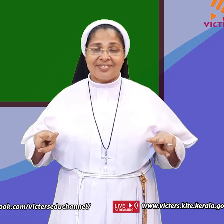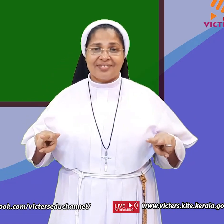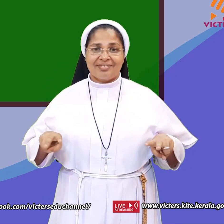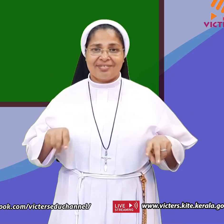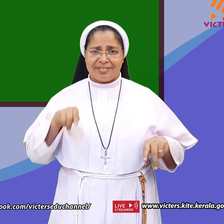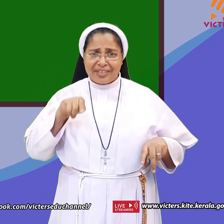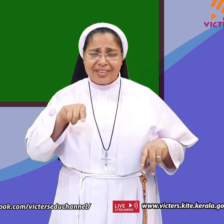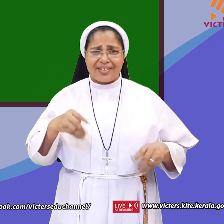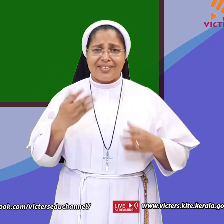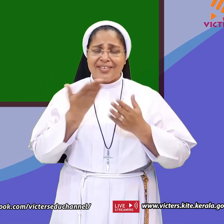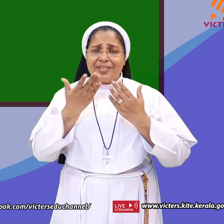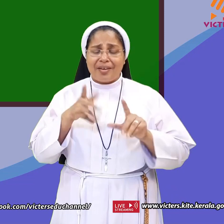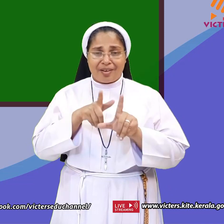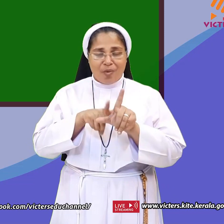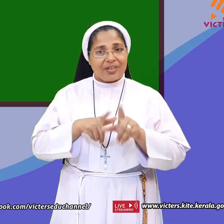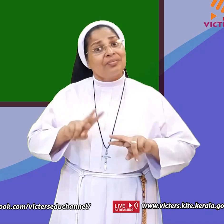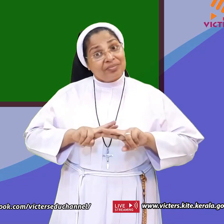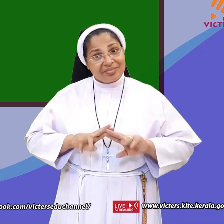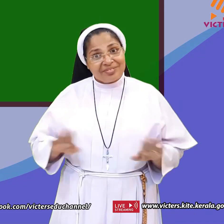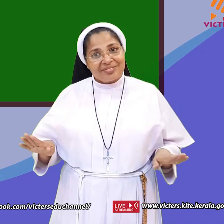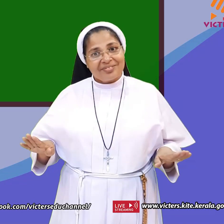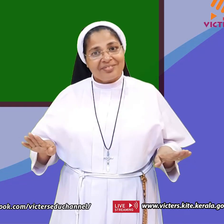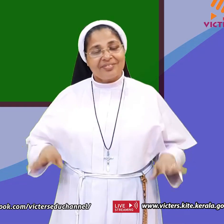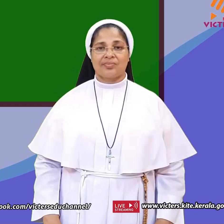ഈ അധ്യയന വർഷം പടിയിറങ്ങുകയായി.